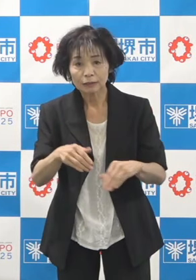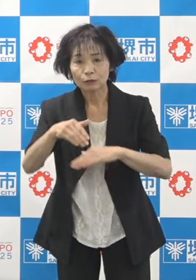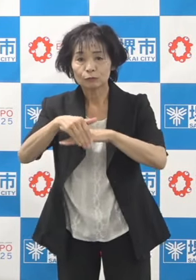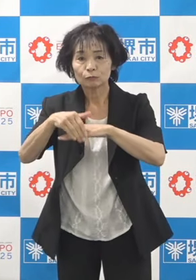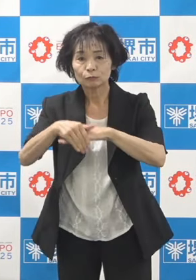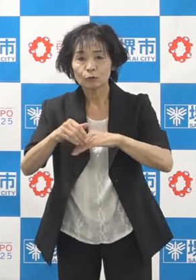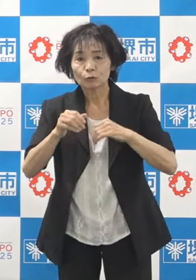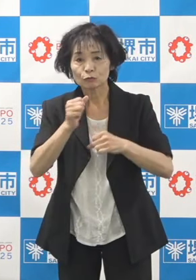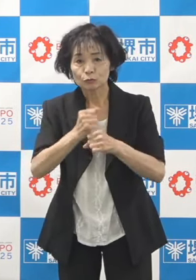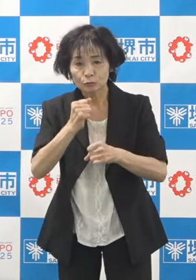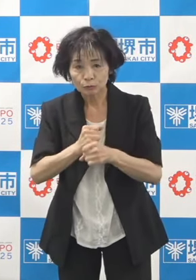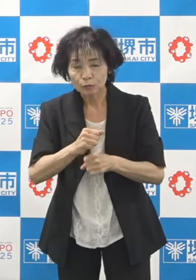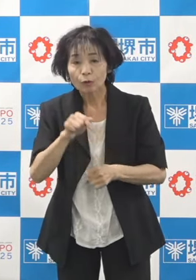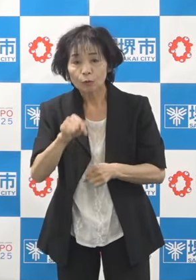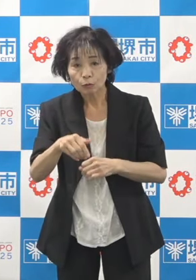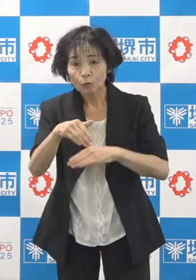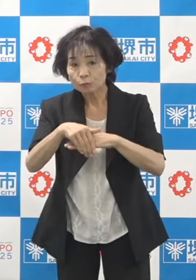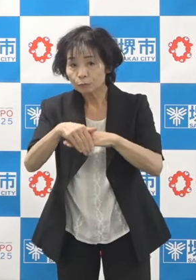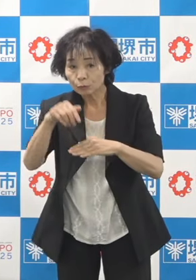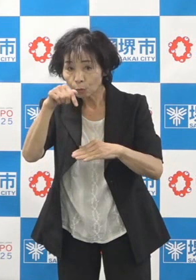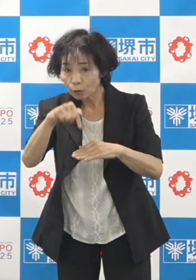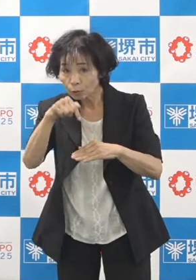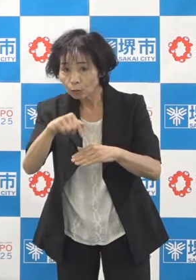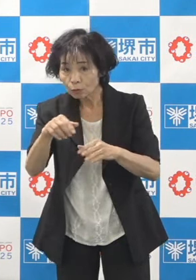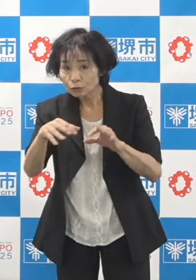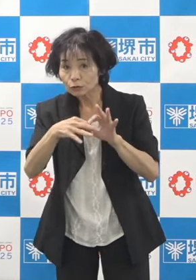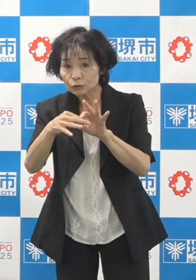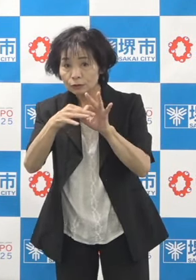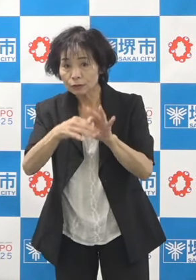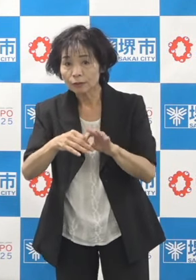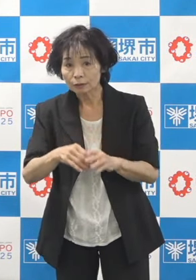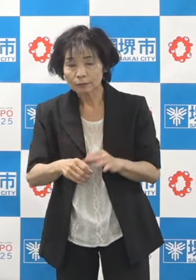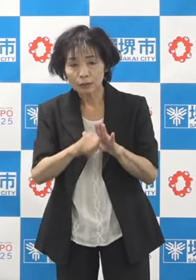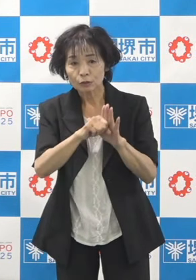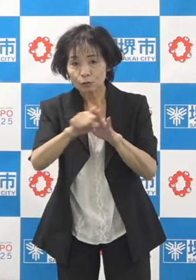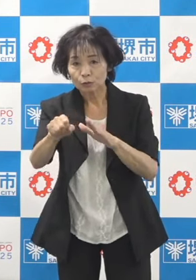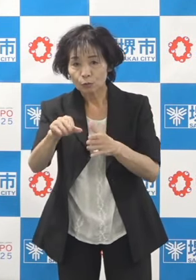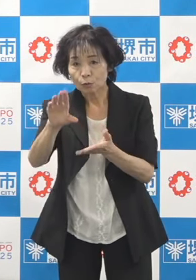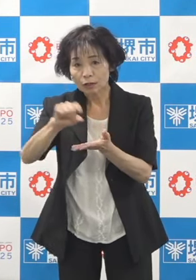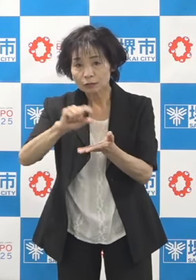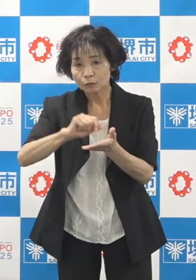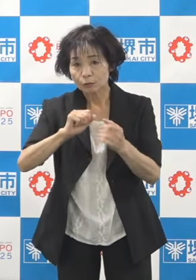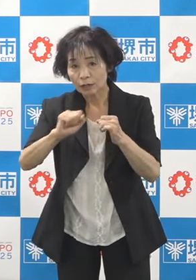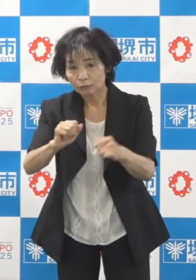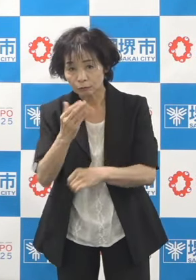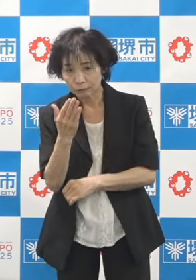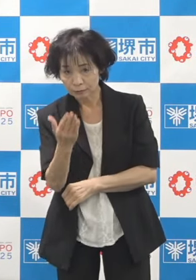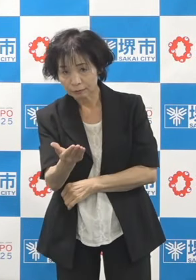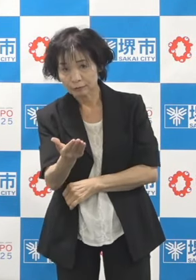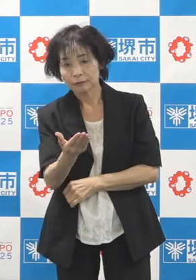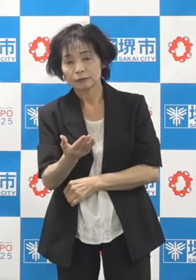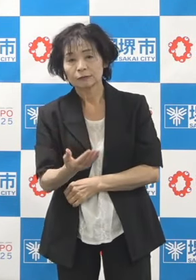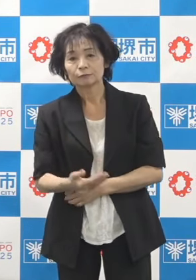、その窓口を通じてあそこの敷地の有効活用みたいな議論もされるんでしょうか。